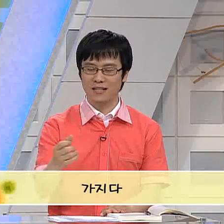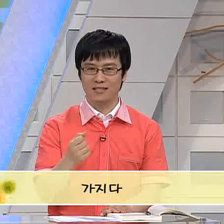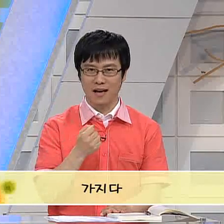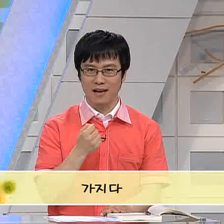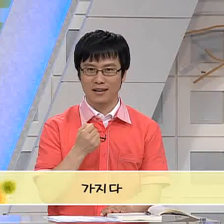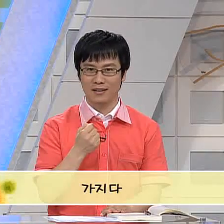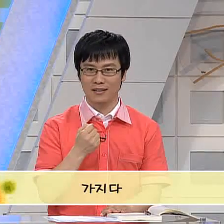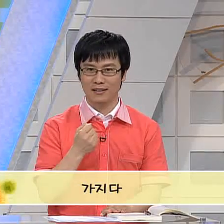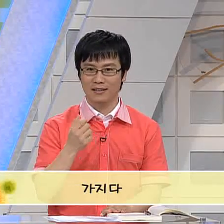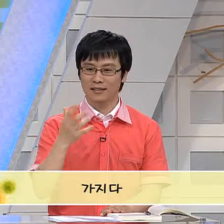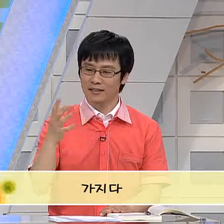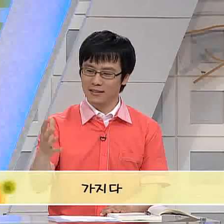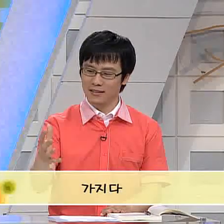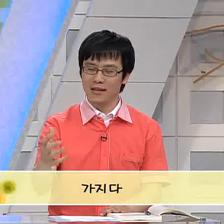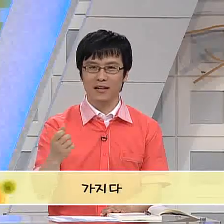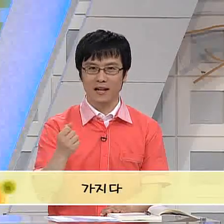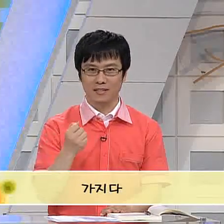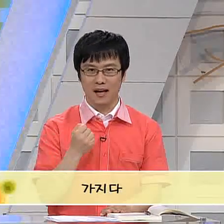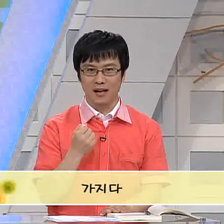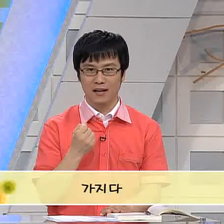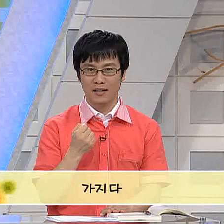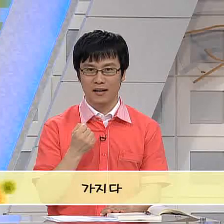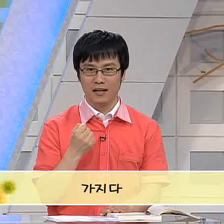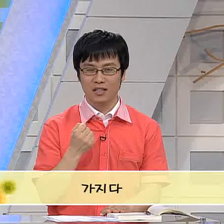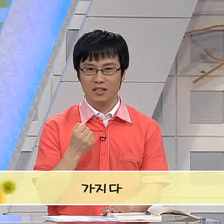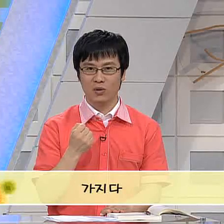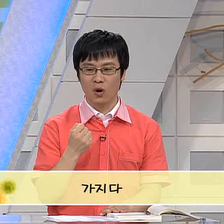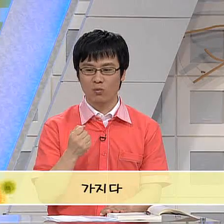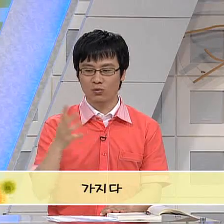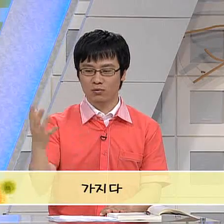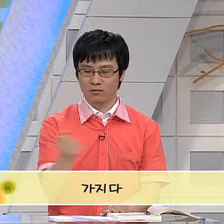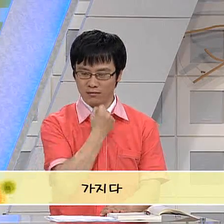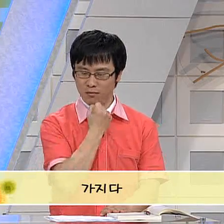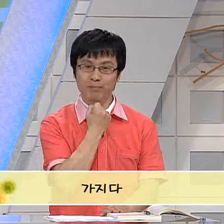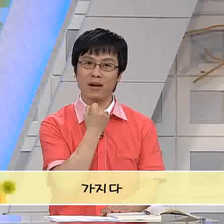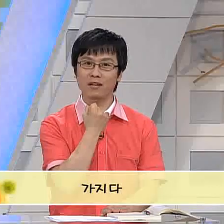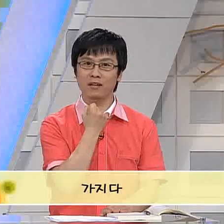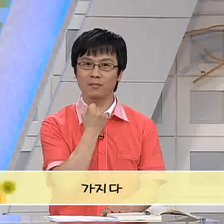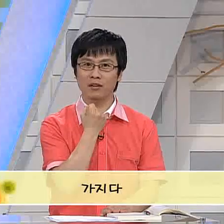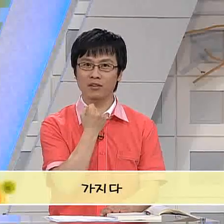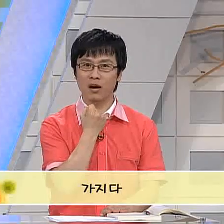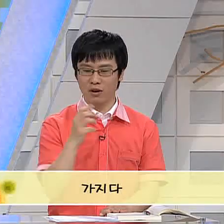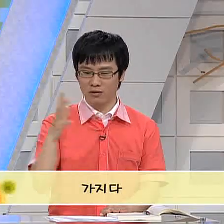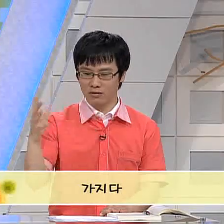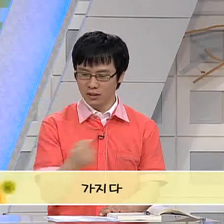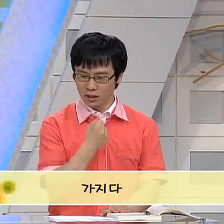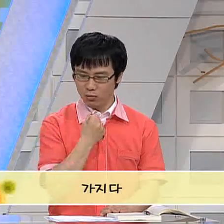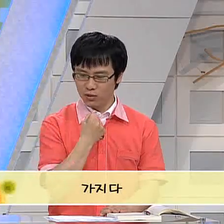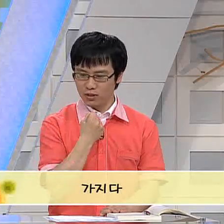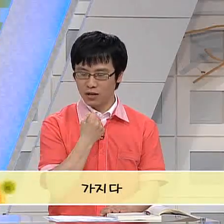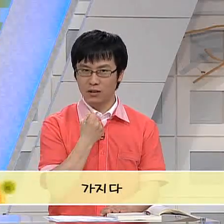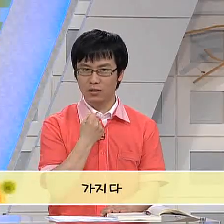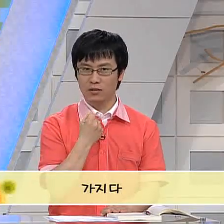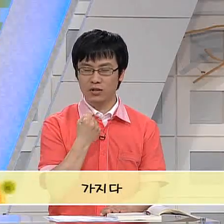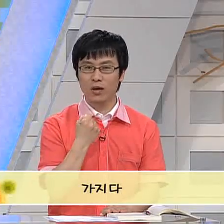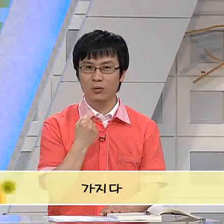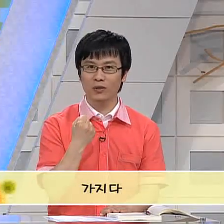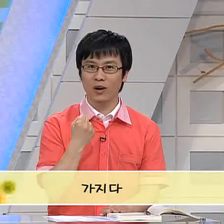가지다. 가지다. 이거를 너무 빠르게 하면 무엇인가를 채우는 것